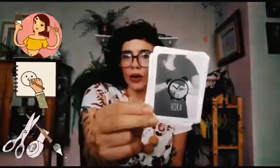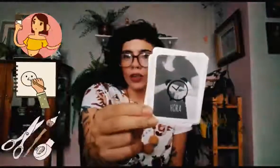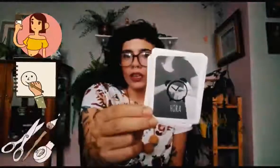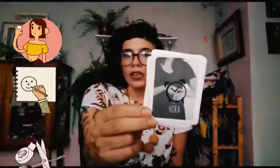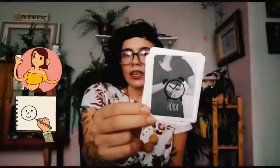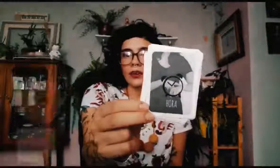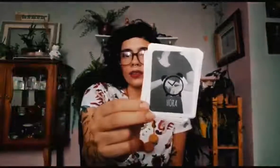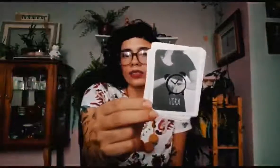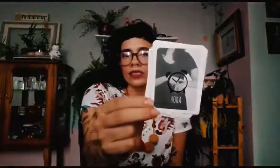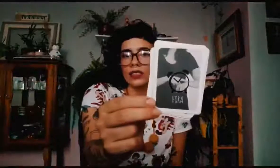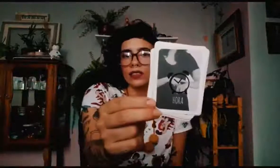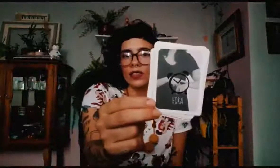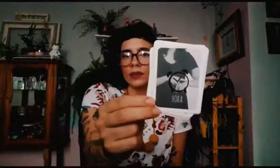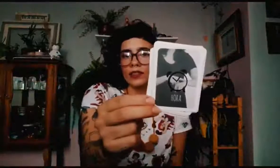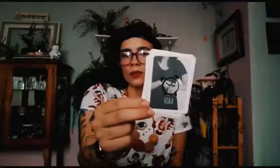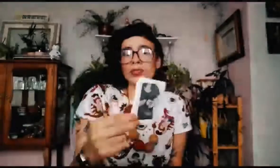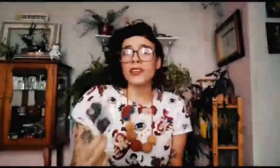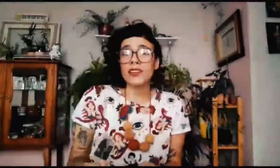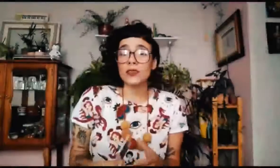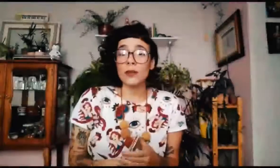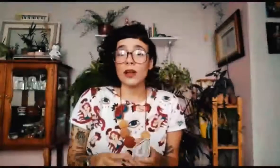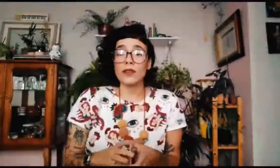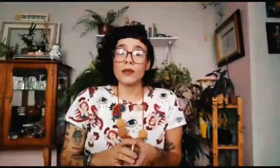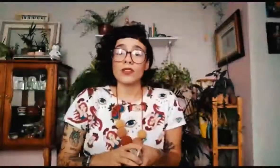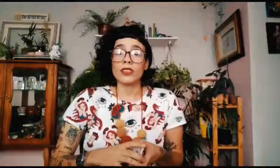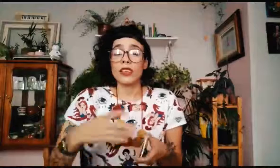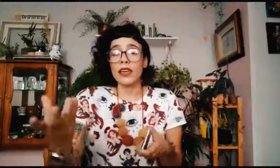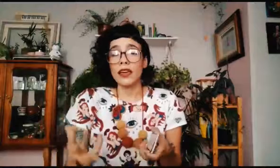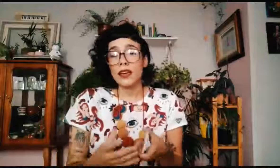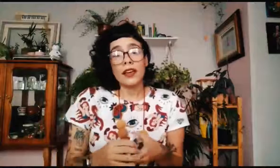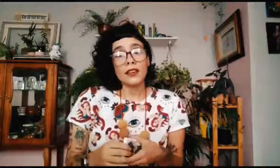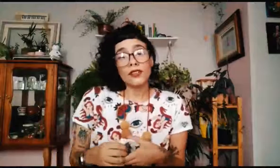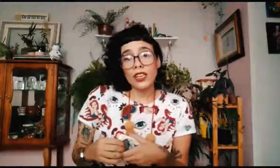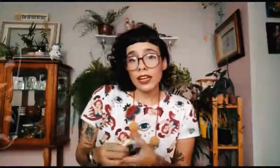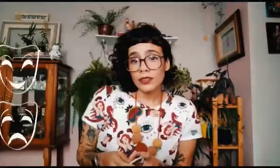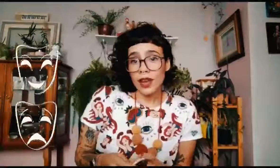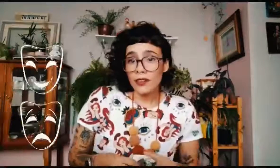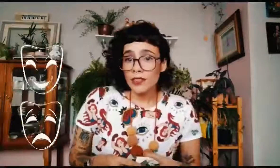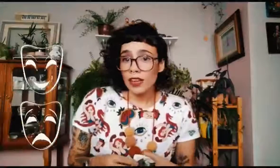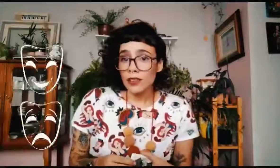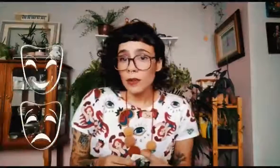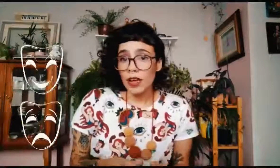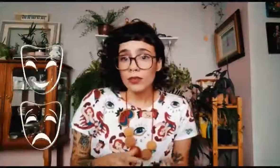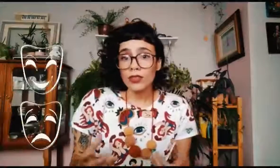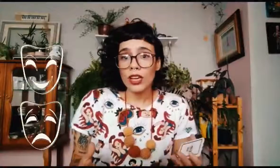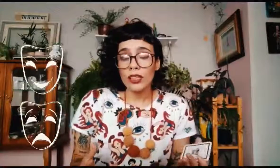cola, recursos acessíveis para a gente poder fazer um Librário. Por exemplo, você é do teatro, aí você faz o Librário do teatro,